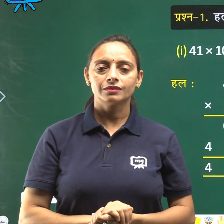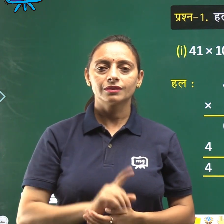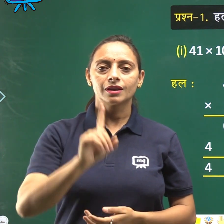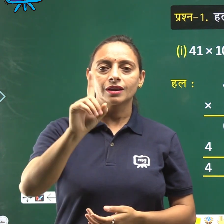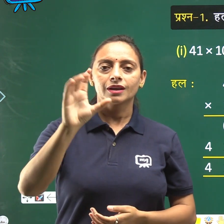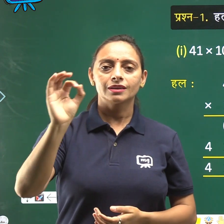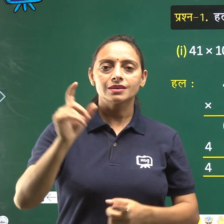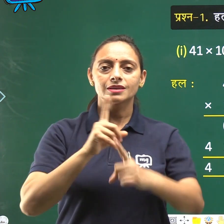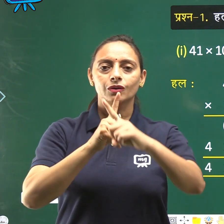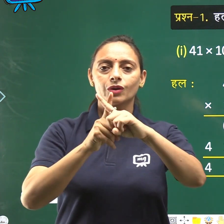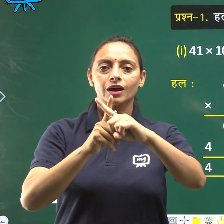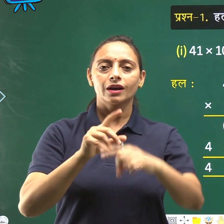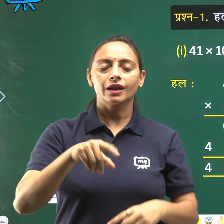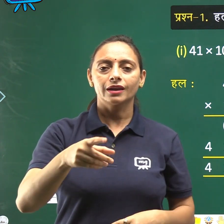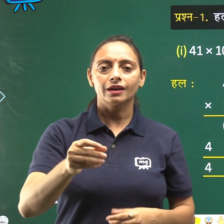10 से गुणा करेंगे।